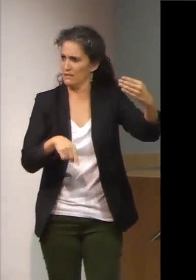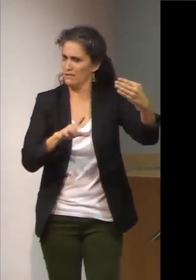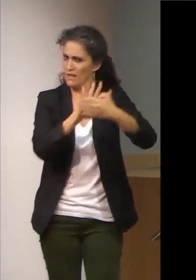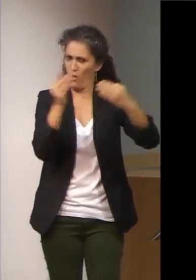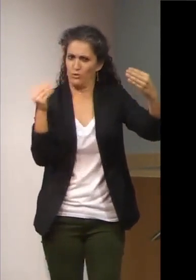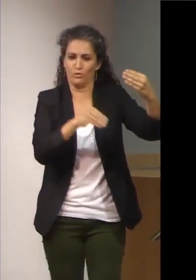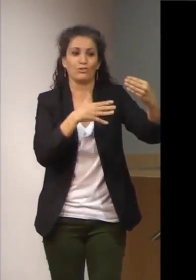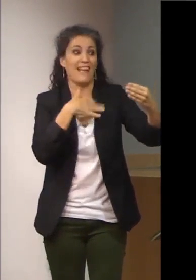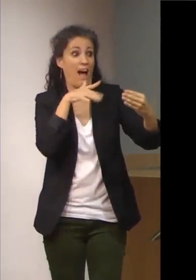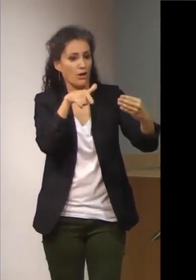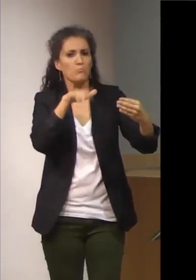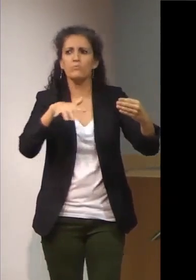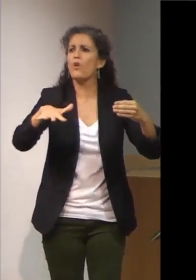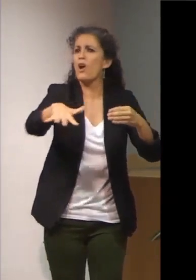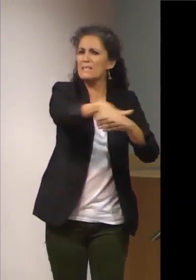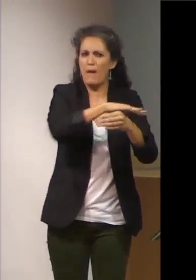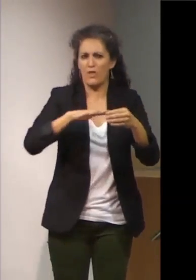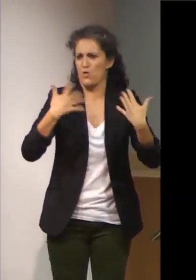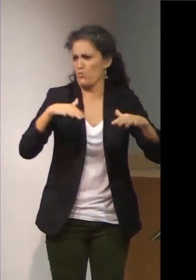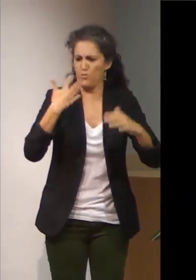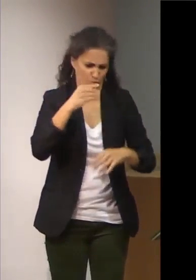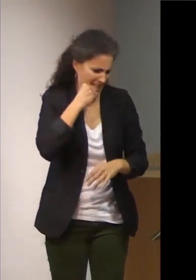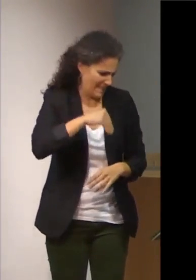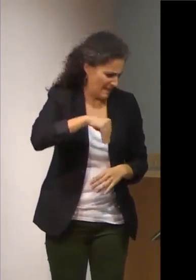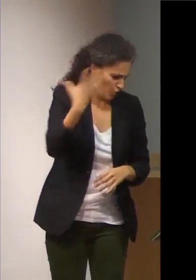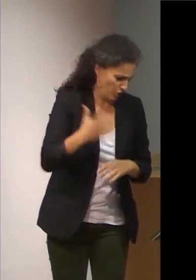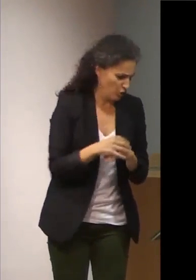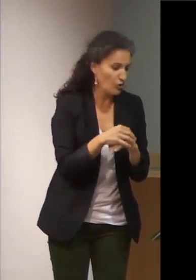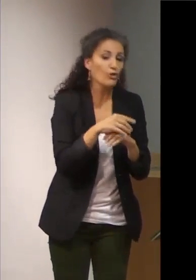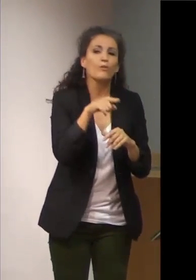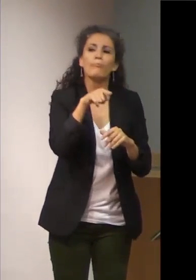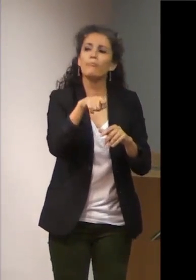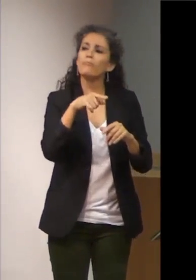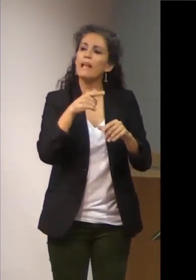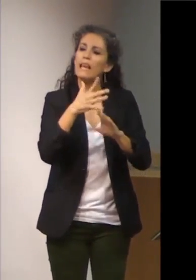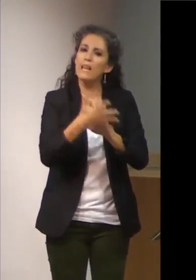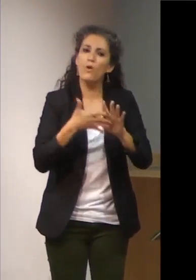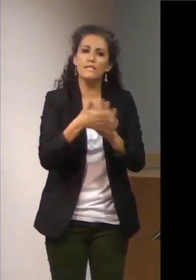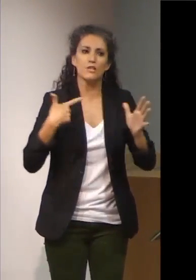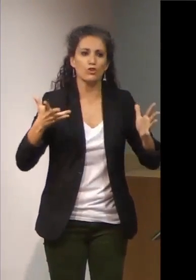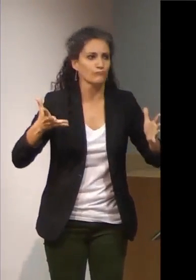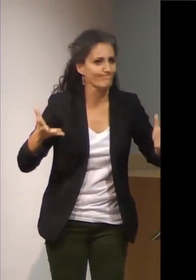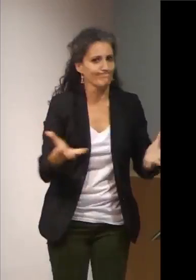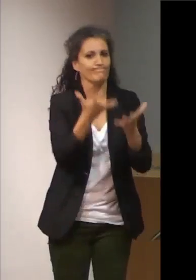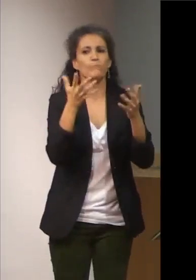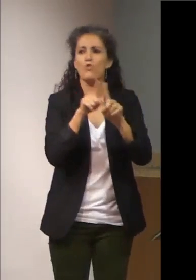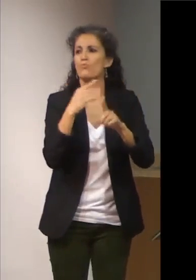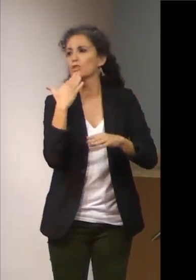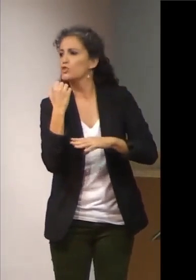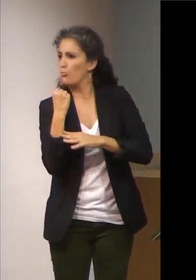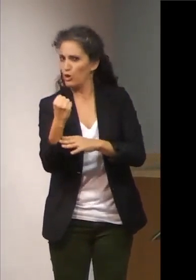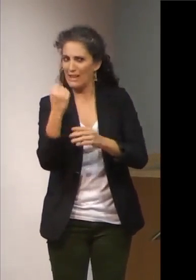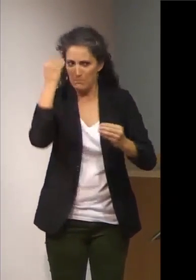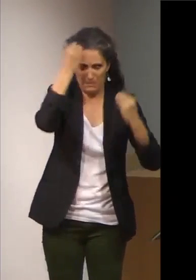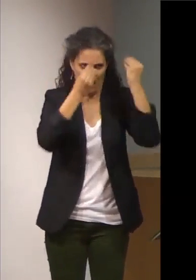un espacio en el que también se incorpora la lengua de signos dentro de sus objetivos y creemos que es el espacio idóneo para ello para